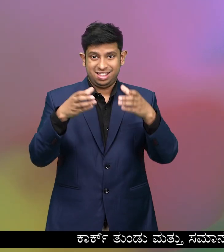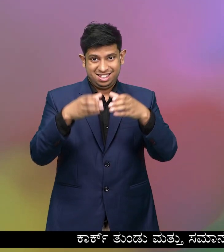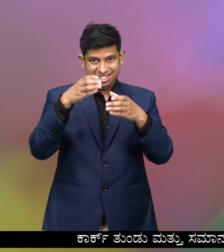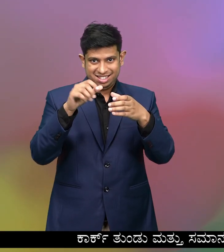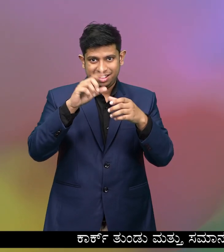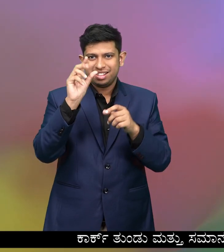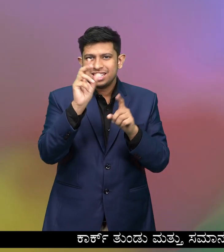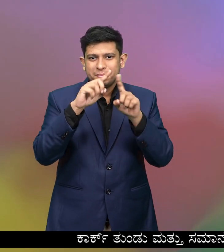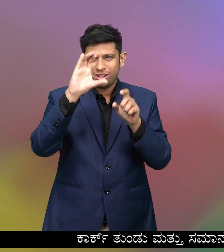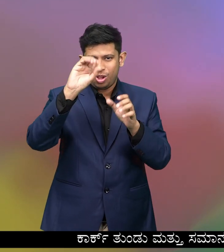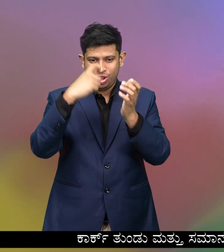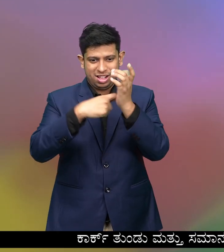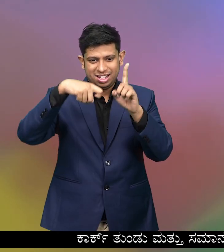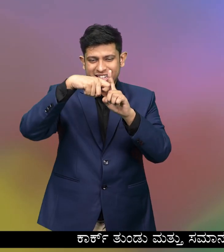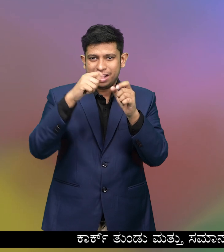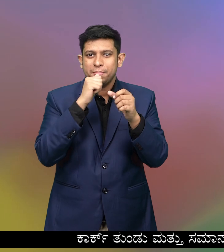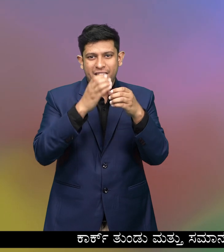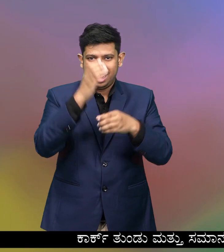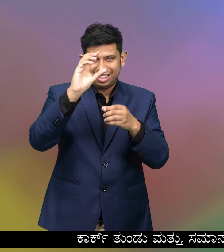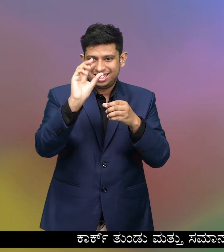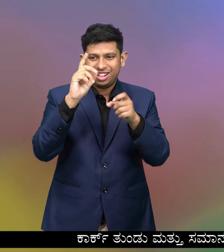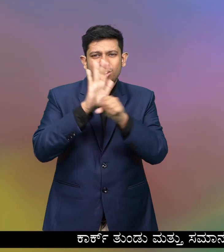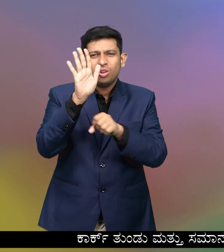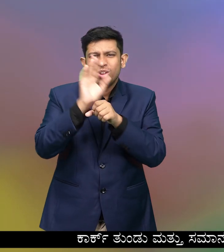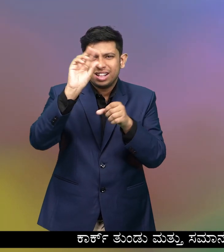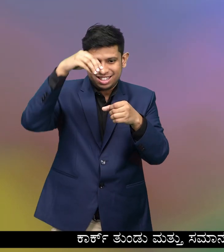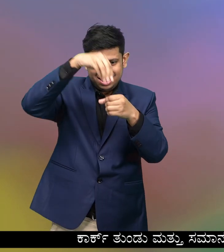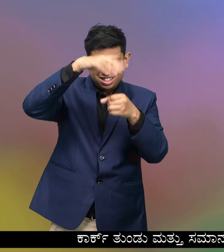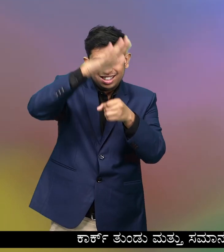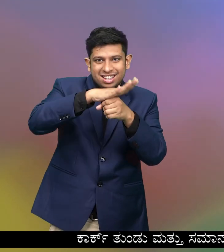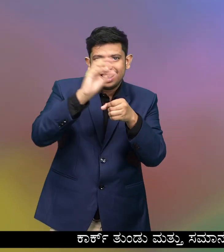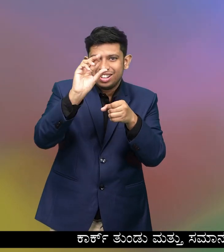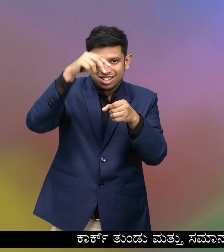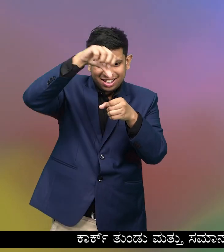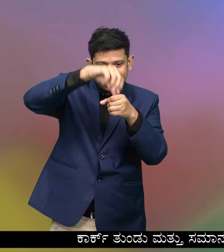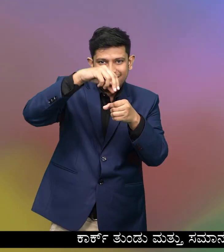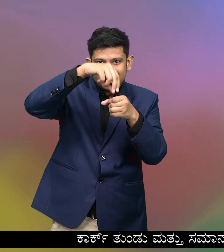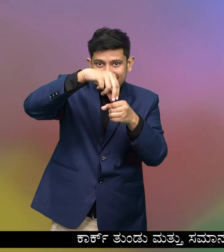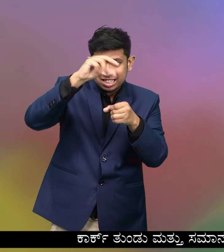ಕಾರ್ಕ್ ತುಂಡು ಮತ್ತು ಸಮಾನ ದ್ರವ್ಯರಾಶಿಯ ಕಬ್ಬಿಣದ ಉಗುರು ತೆಗೆದುಕೊಳ್ಳಿ.